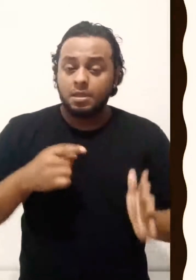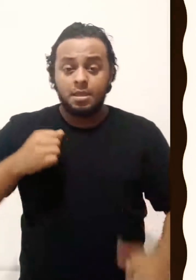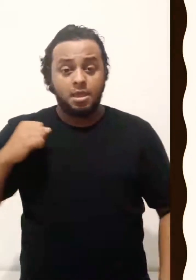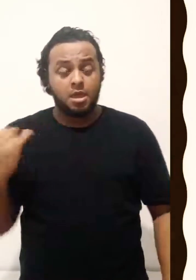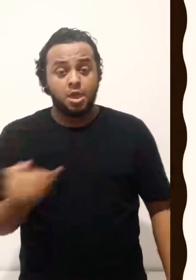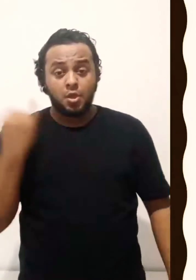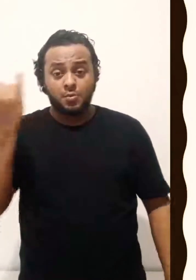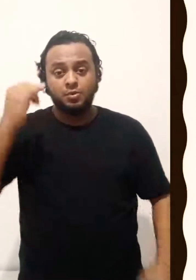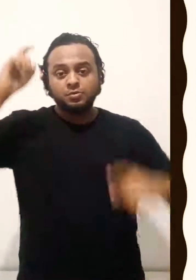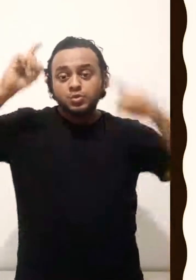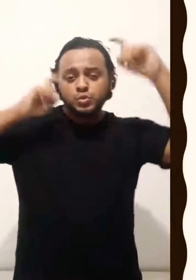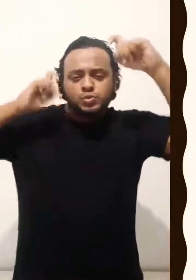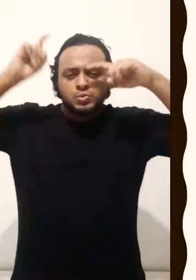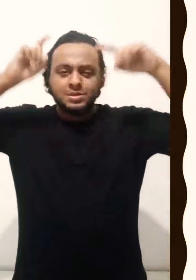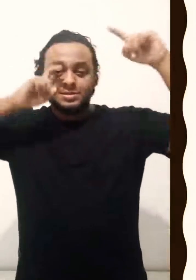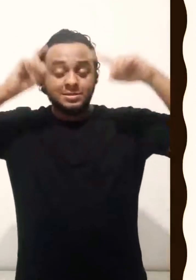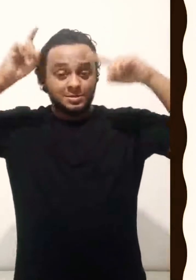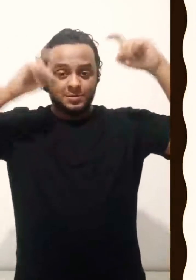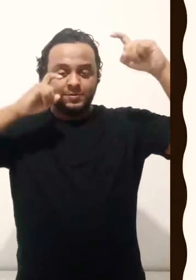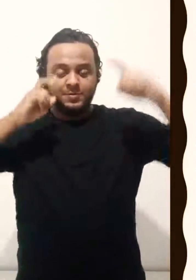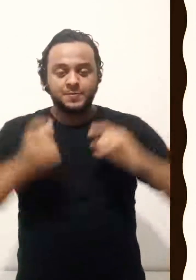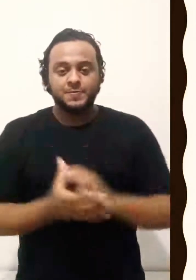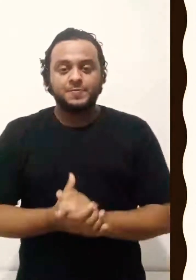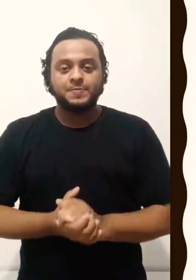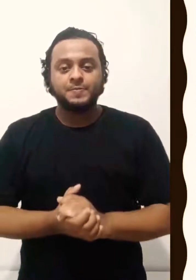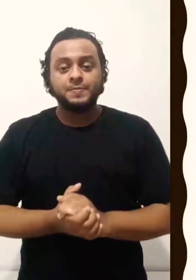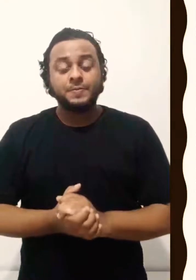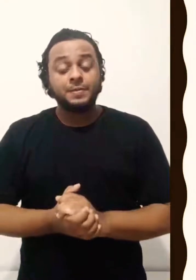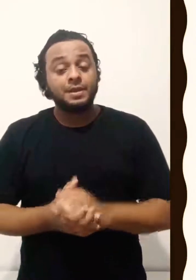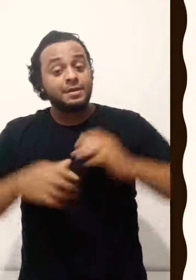pergunta, é importante que você seja expressivo.